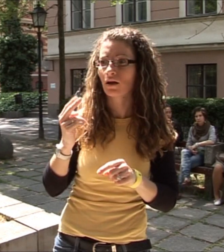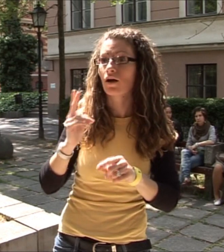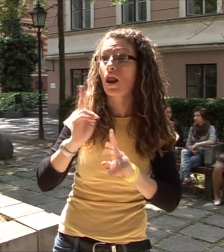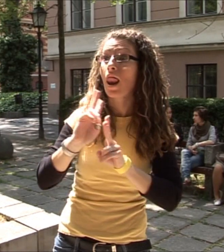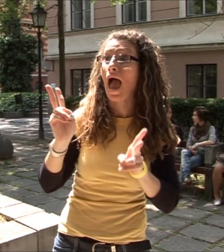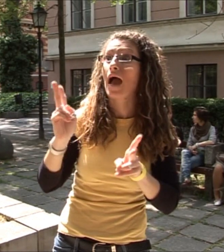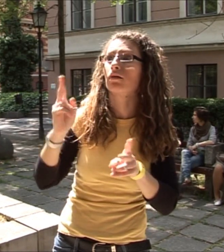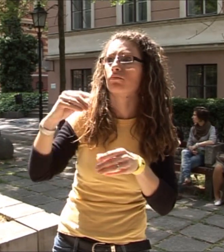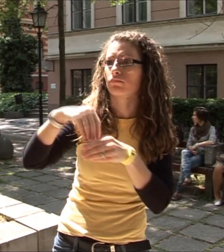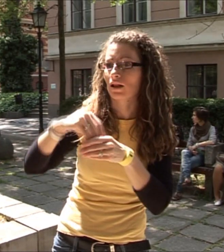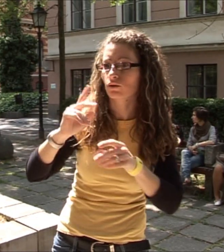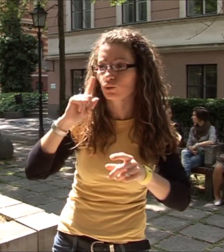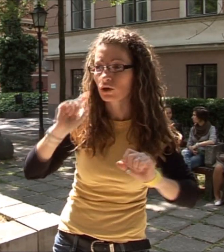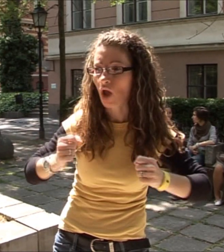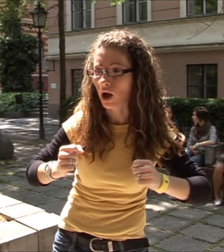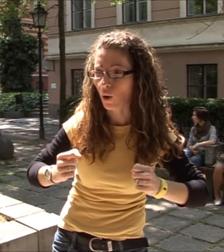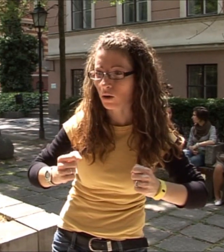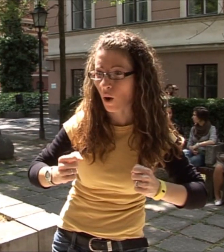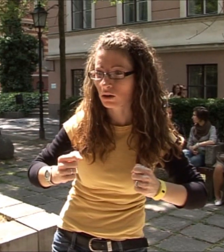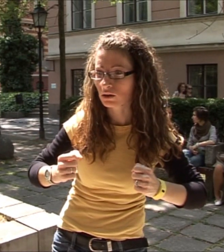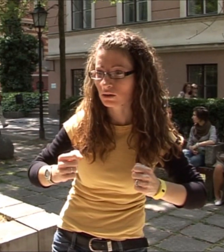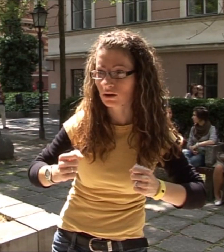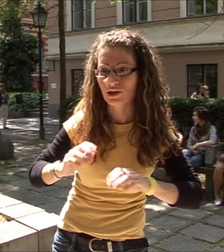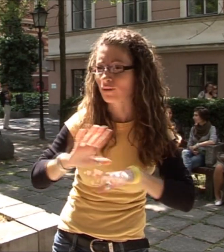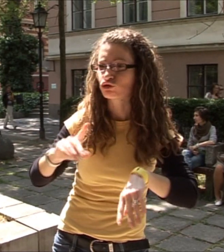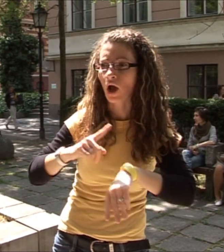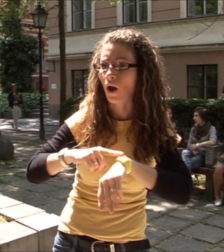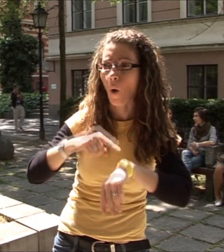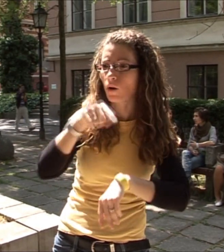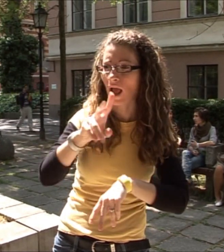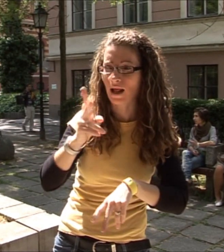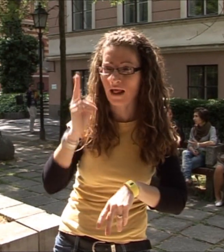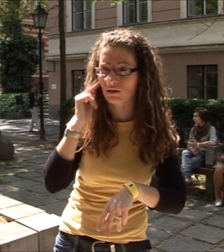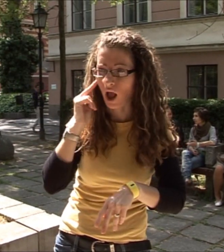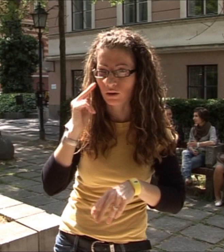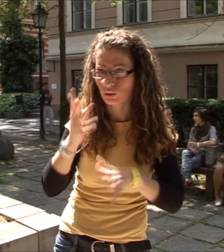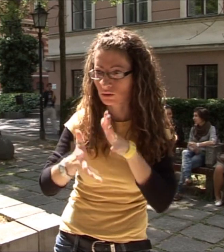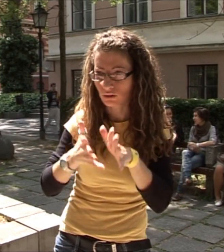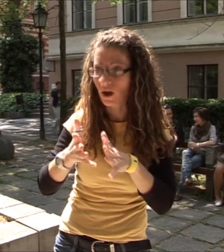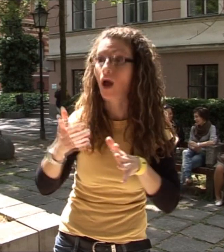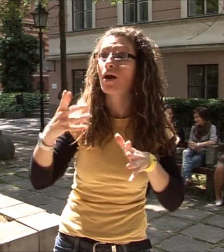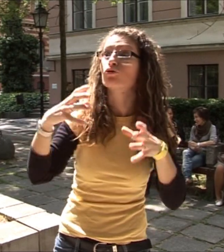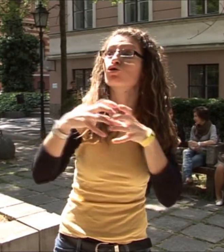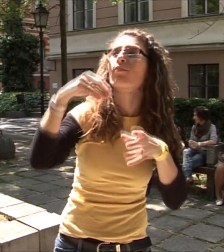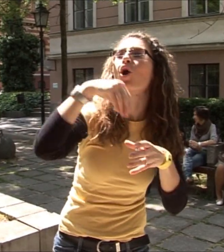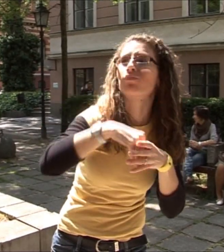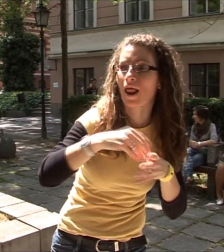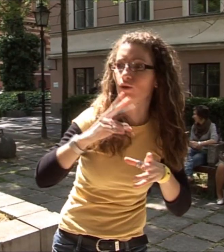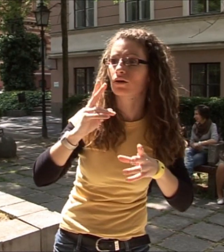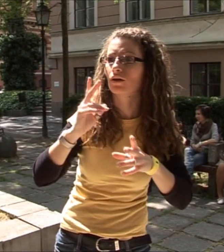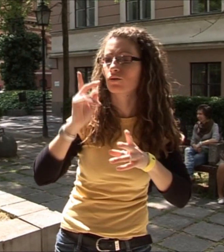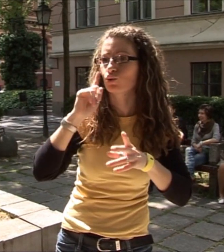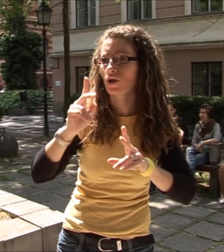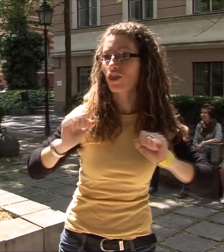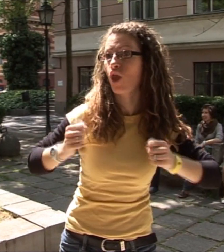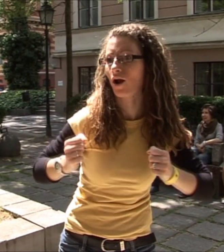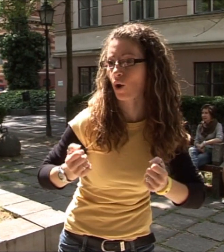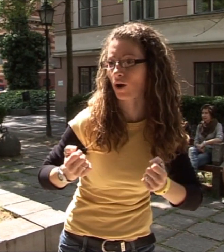el tanulni lehetog tud gyakorolni nem csak órán kell tanulniának hanem csoporton belül is tud